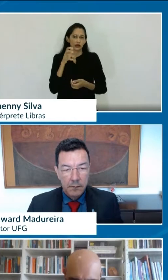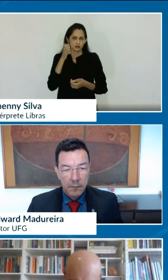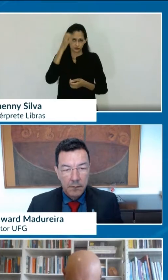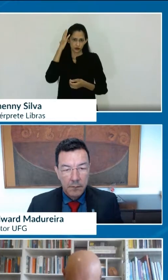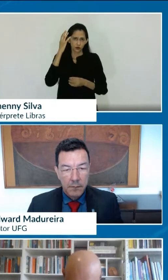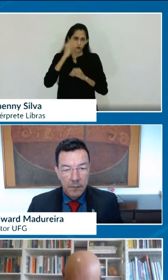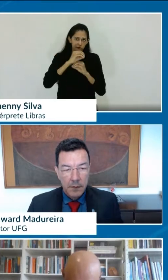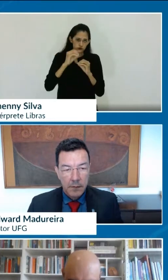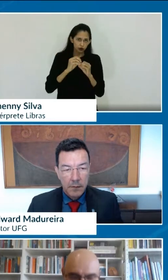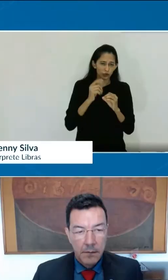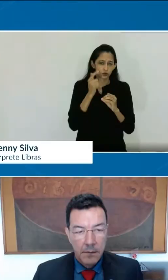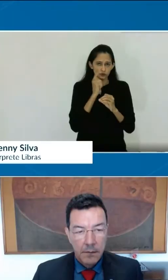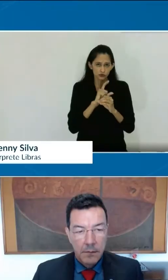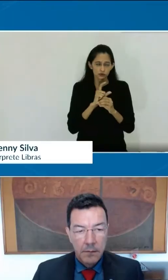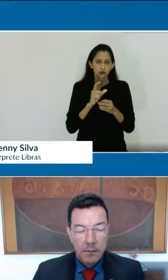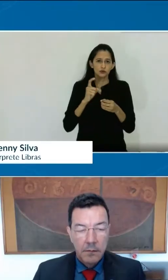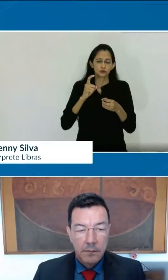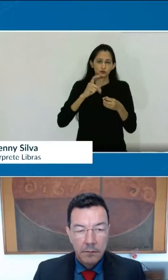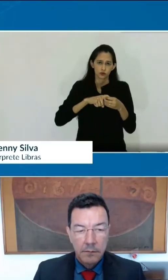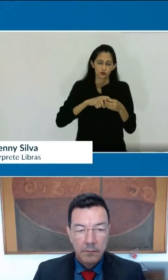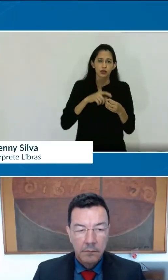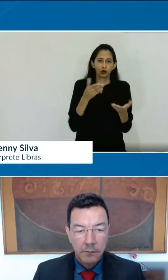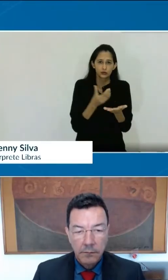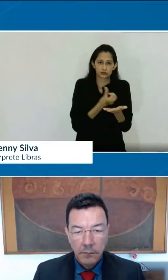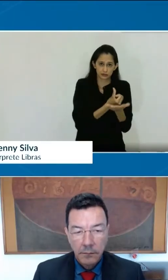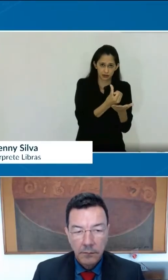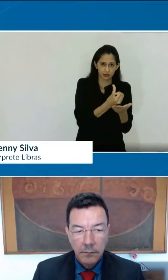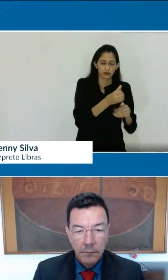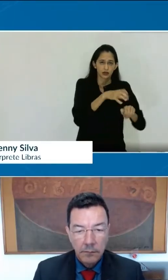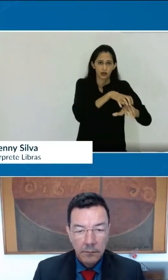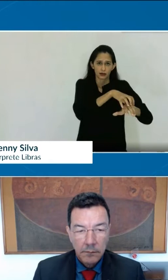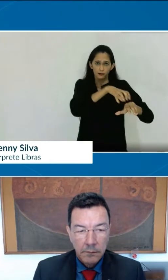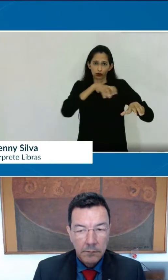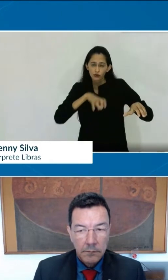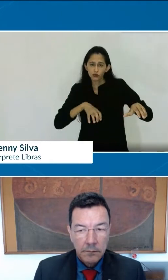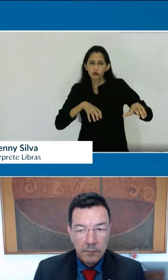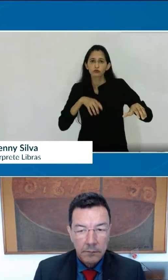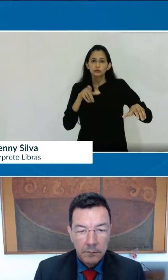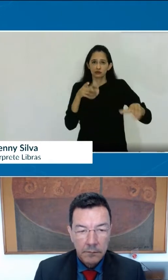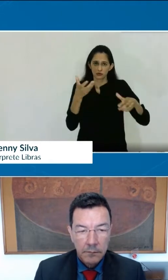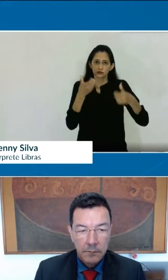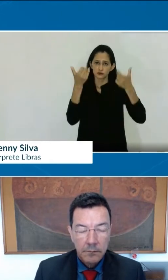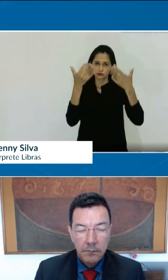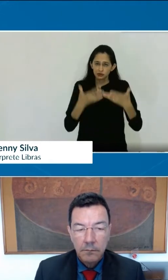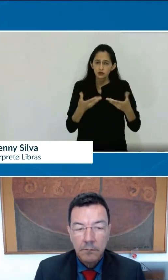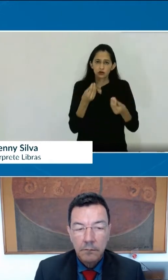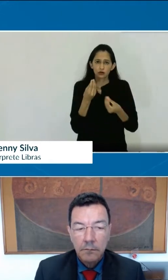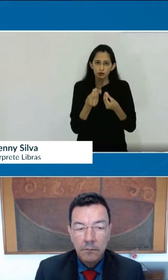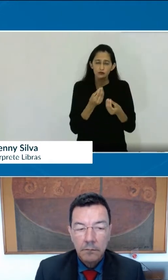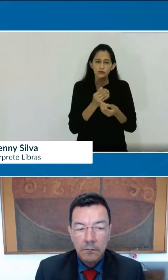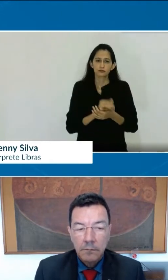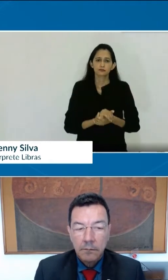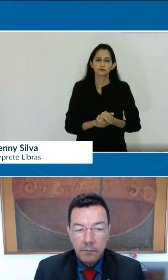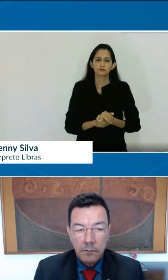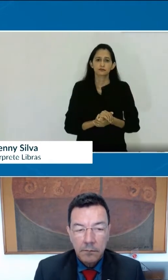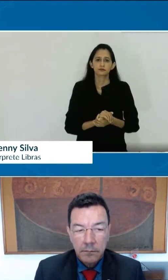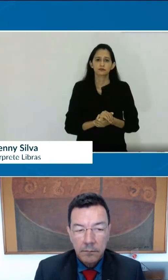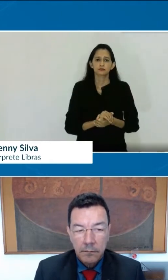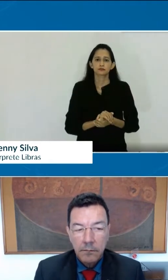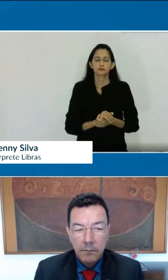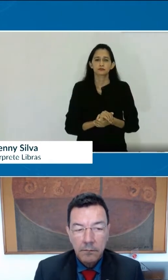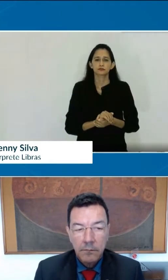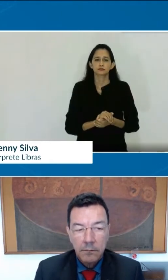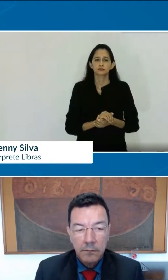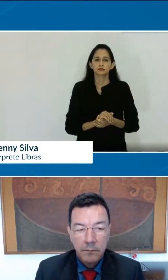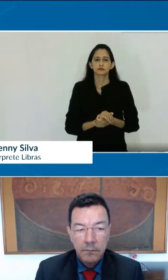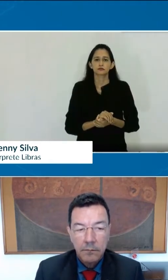UFG conseguiu, né, retomar o semestre de forma remota, queria que o senhor comentasse um pouco desse esforço aí para conseguirmos retomar,